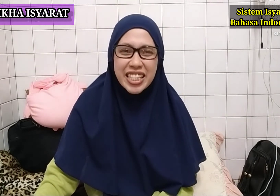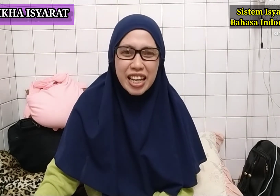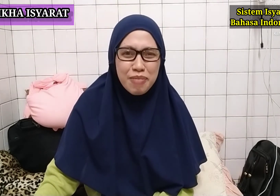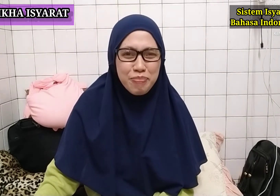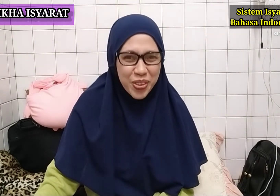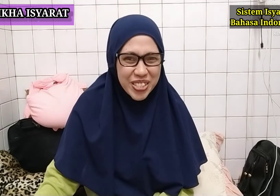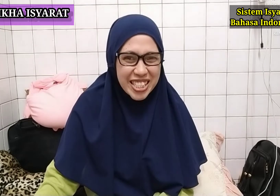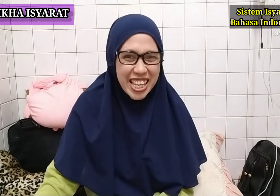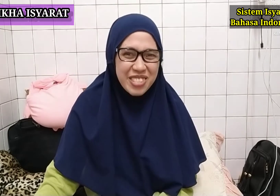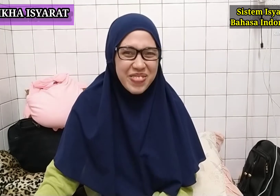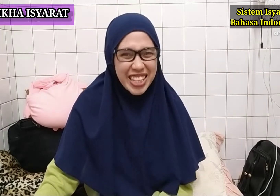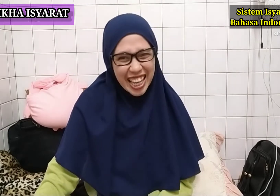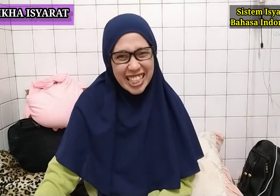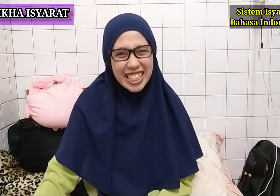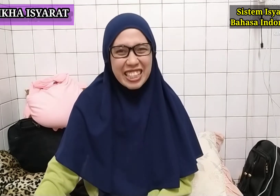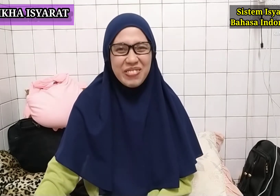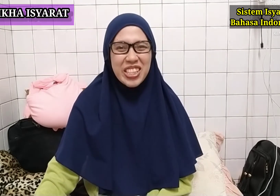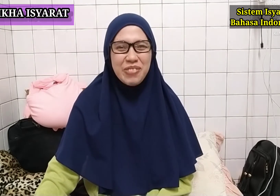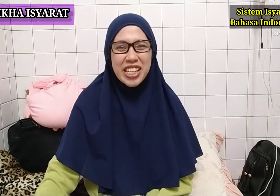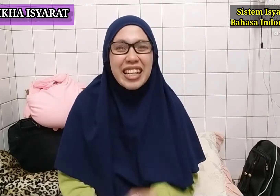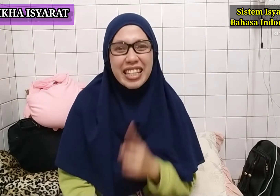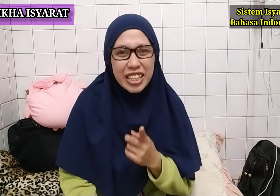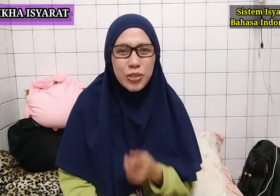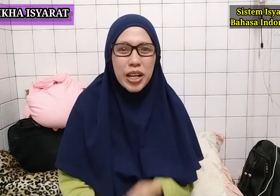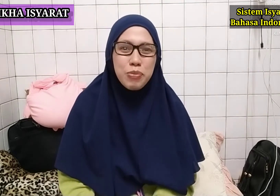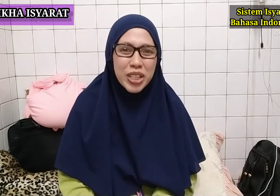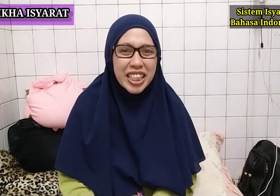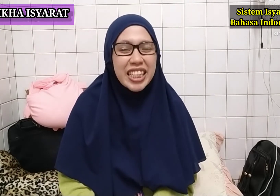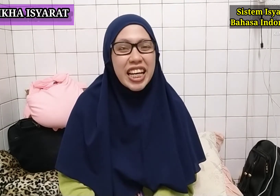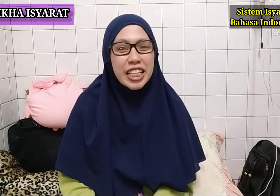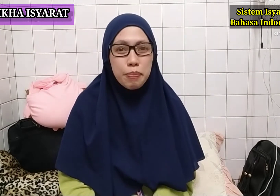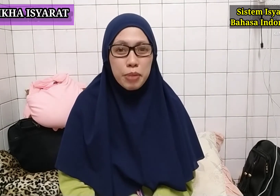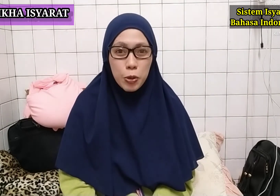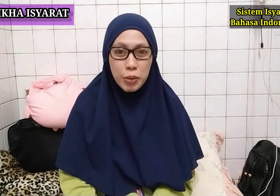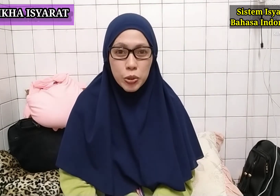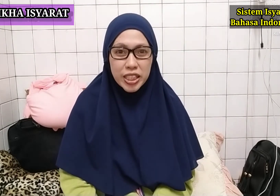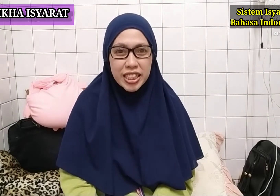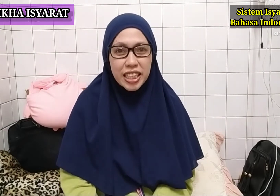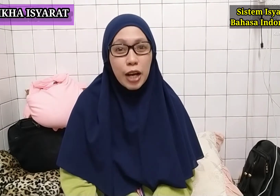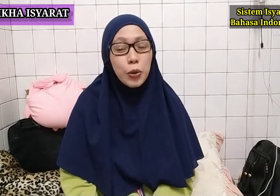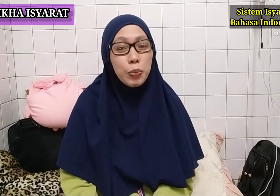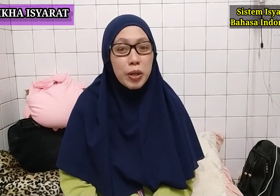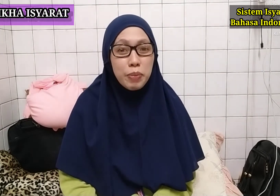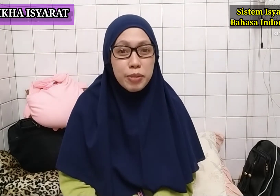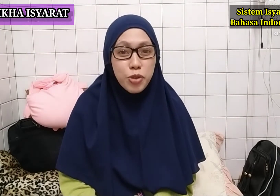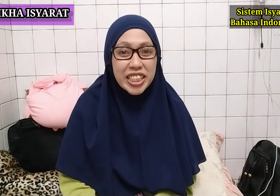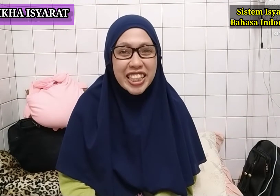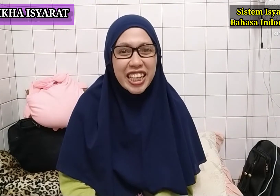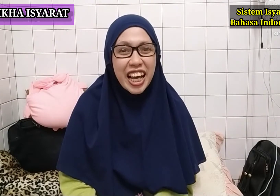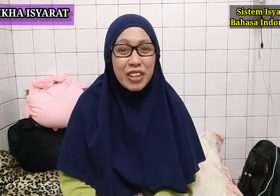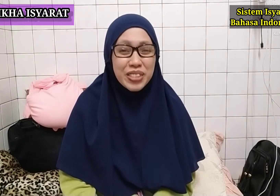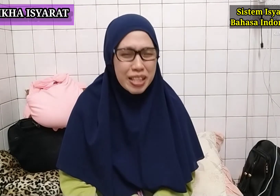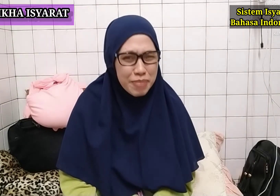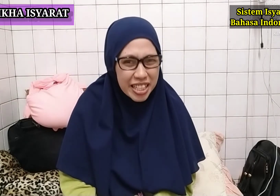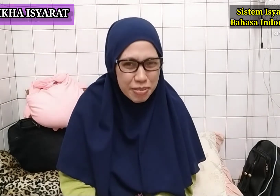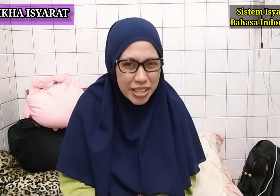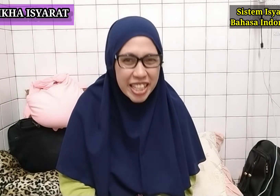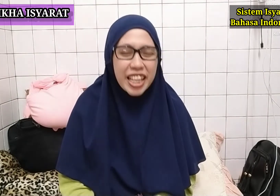dalam proses belajar teman-teman. Dan juga buat kalian yang baru masuk ke channel aku, baru menemukan channel aku, terima kasih banyak ya